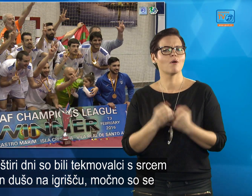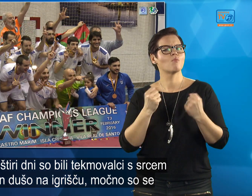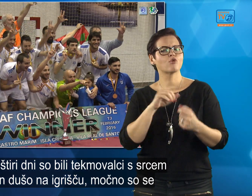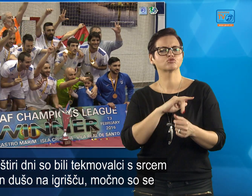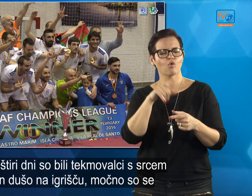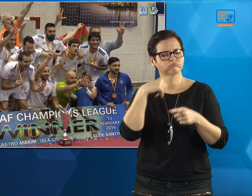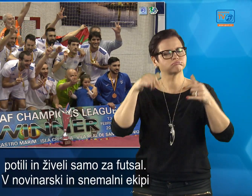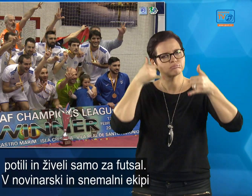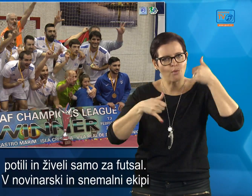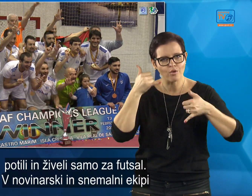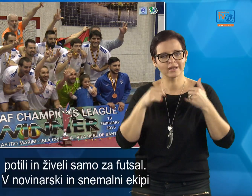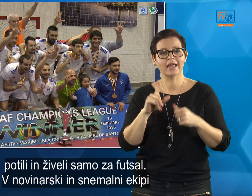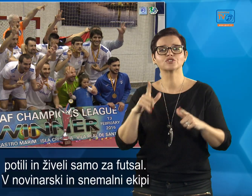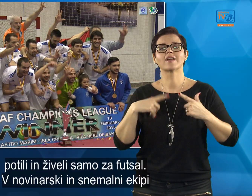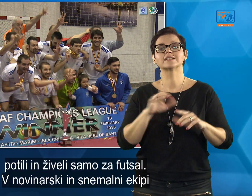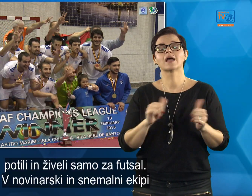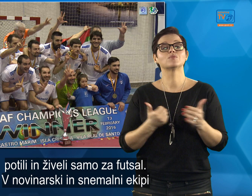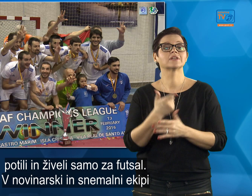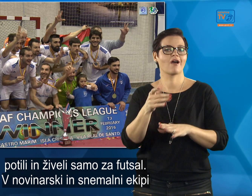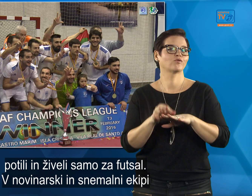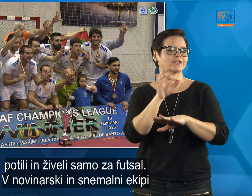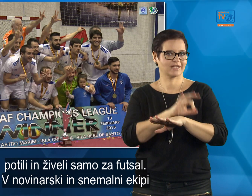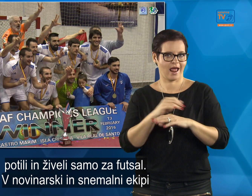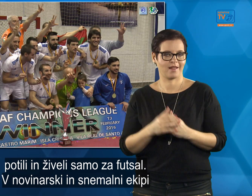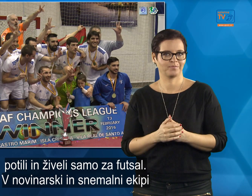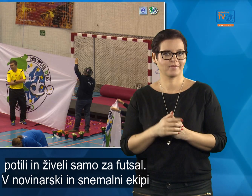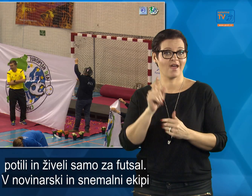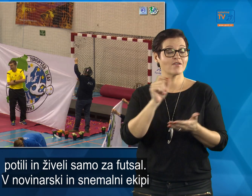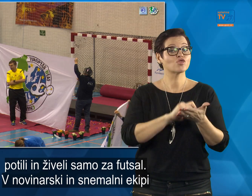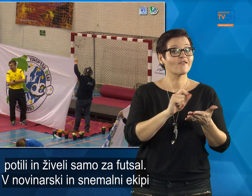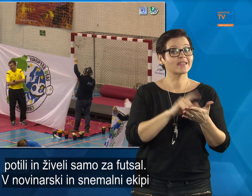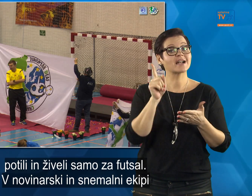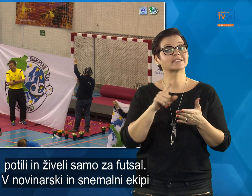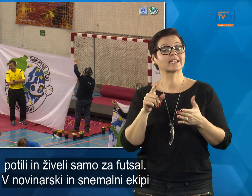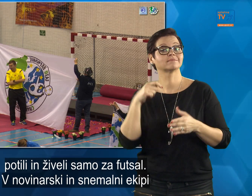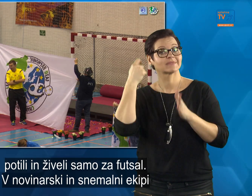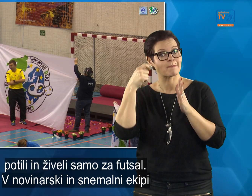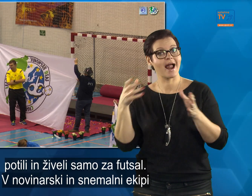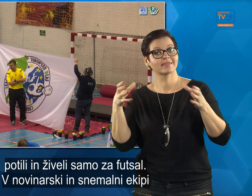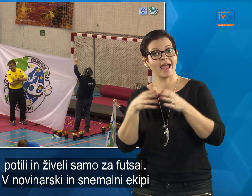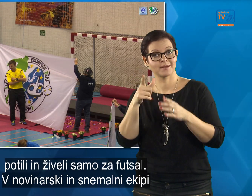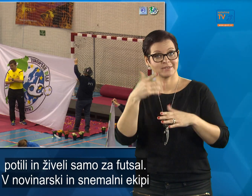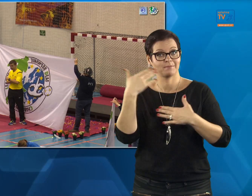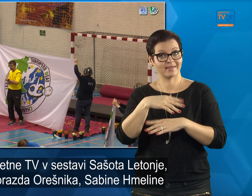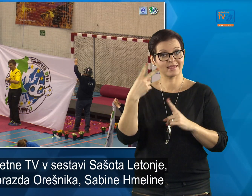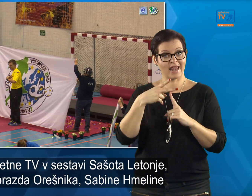so se potili in živeli samo za futsal. V novinarski in snemalni ekipi Spletne TV v sestavi